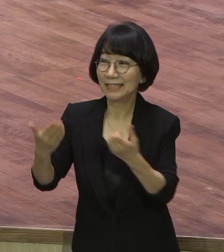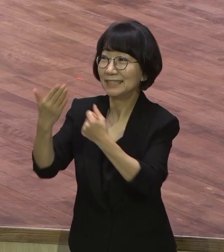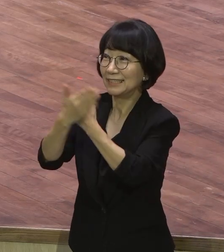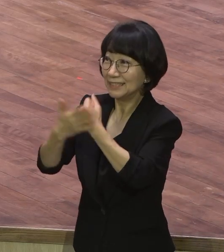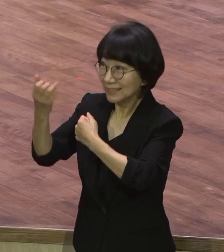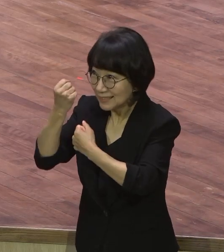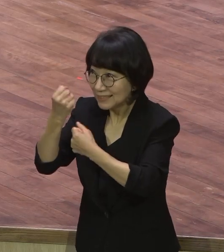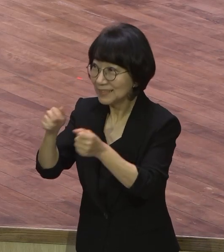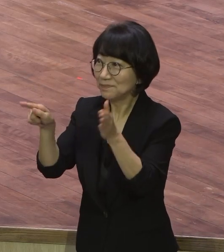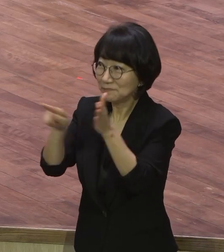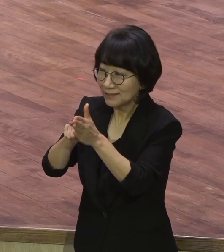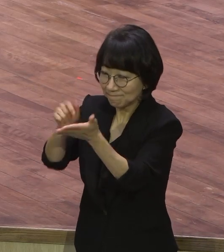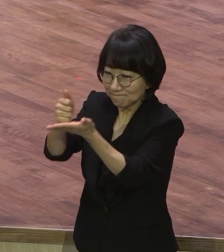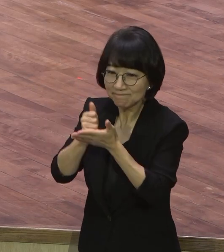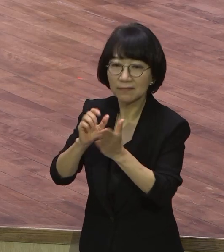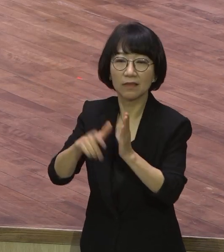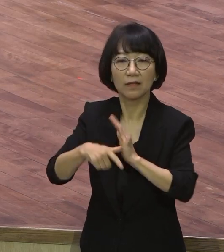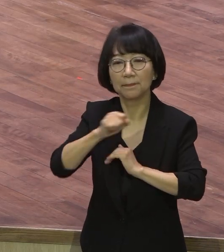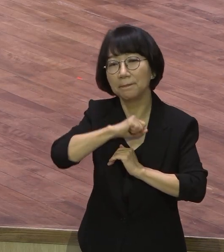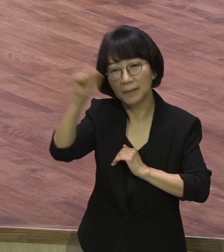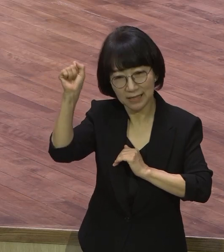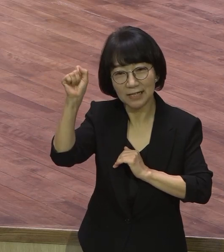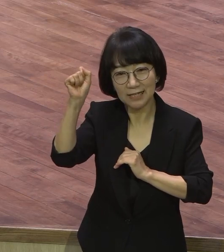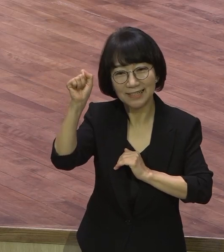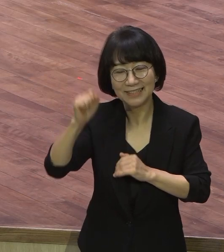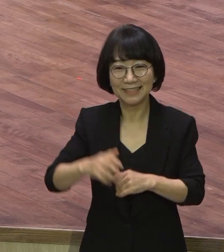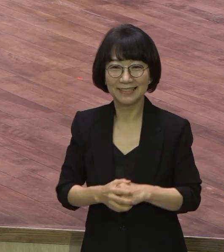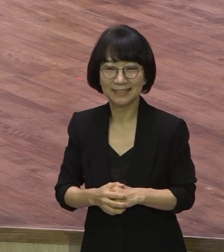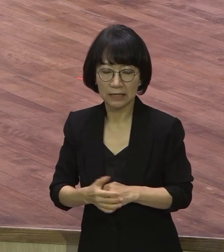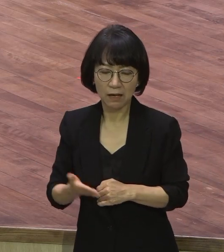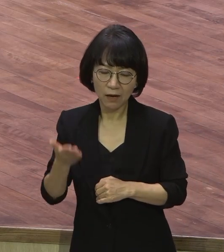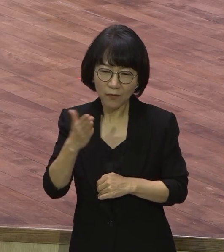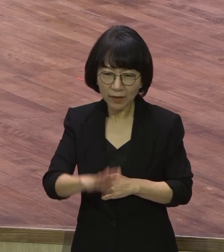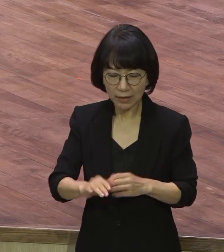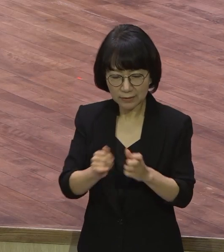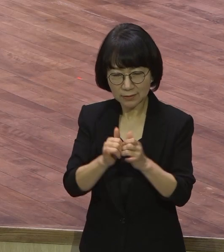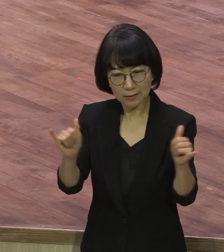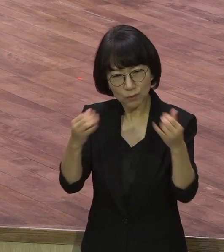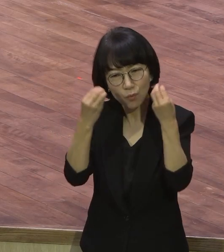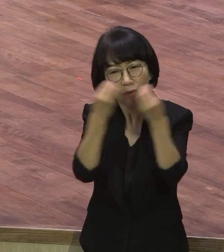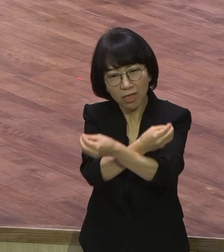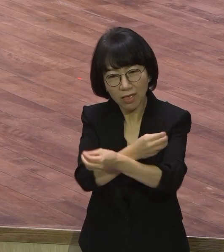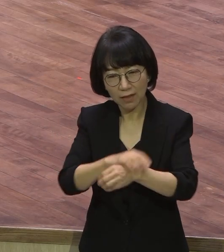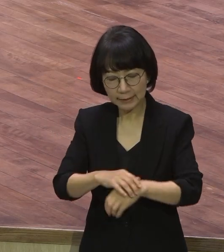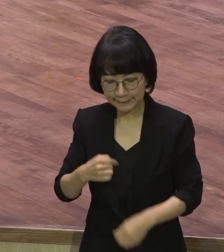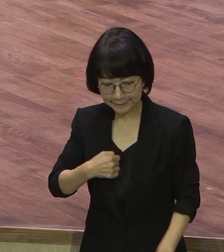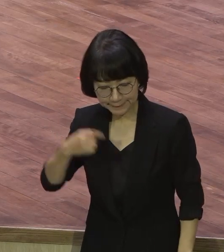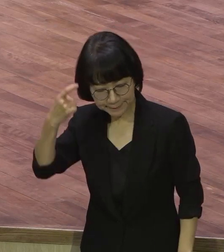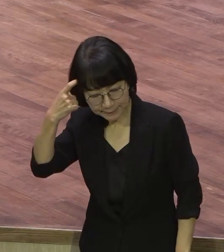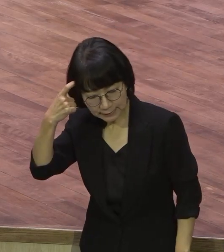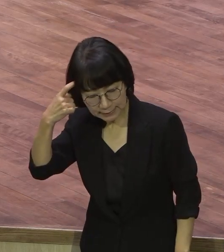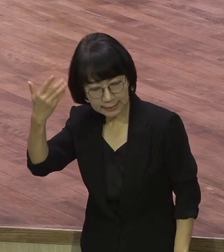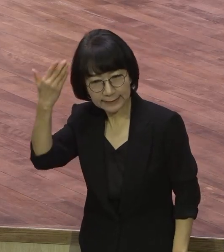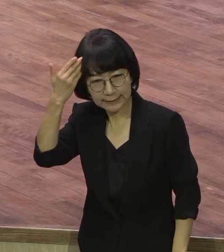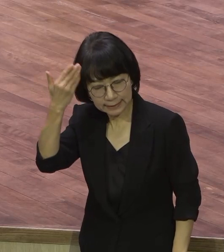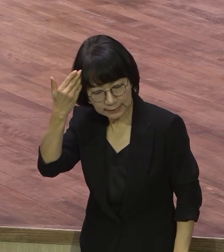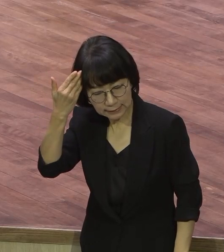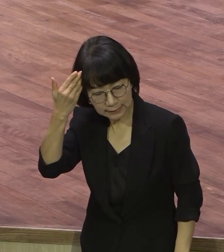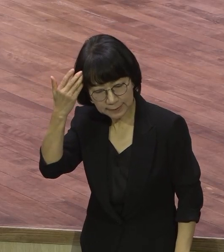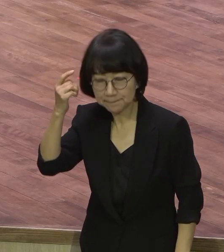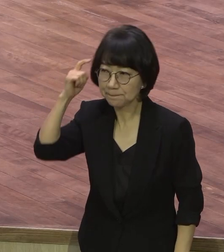단순합니다. 그런데 복잡한 인간은요 자신이 가지고 있는 이성 그리고